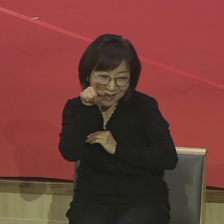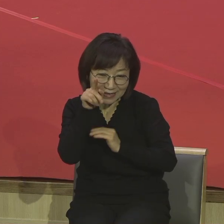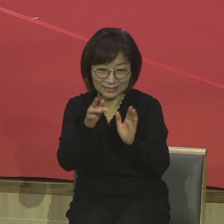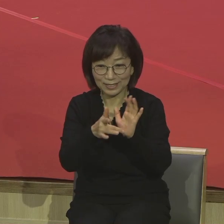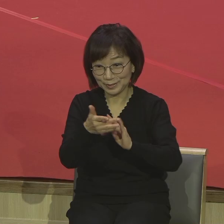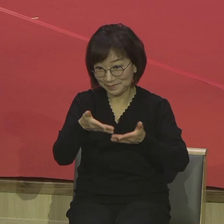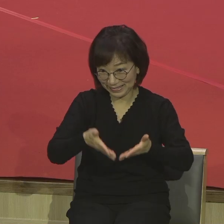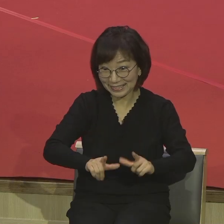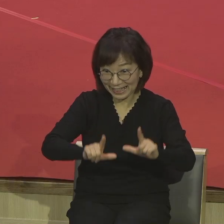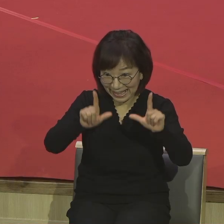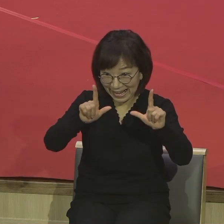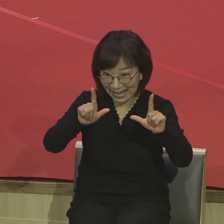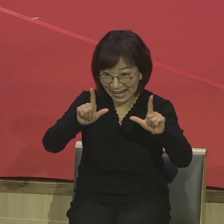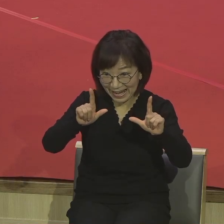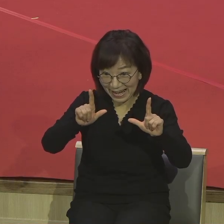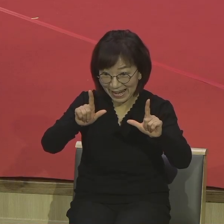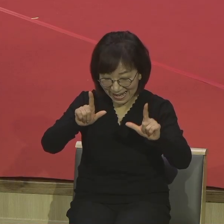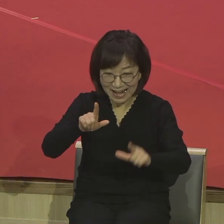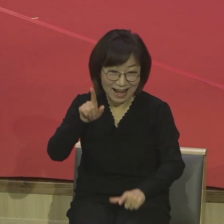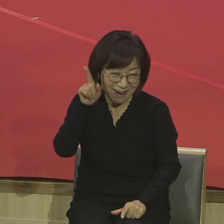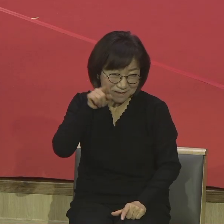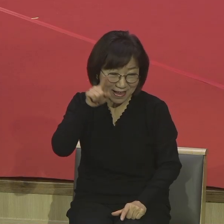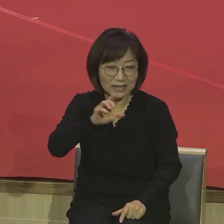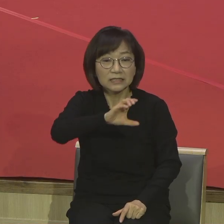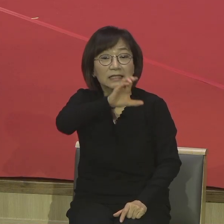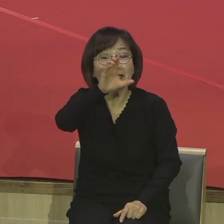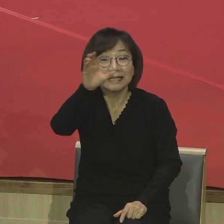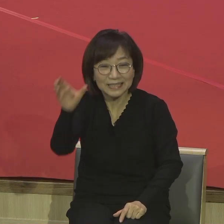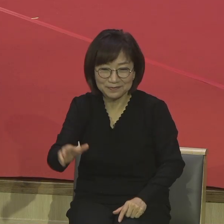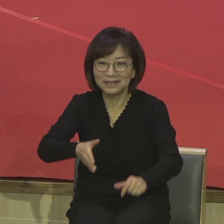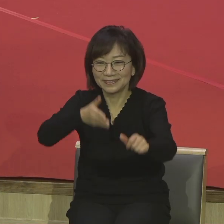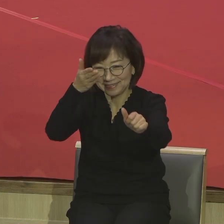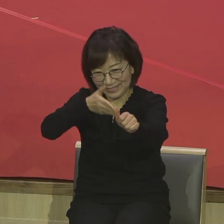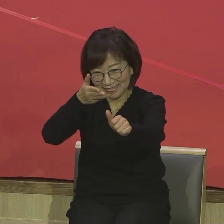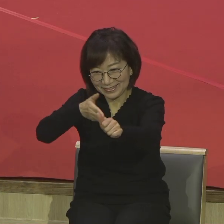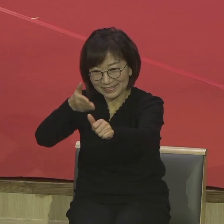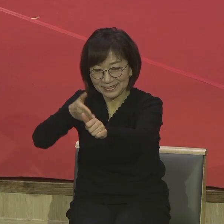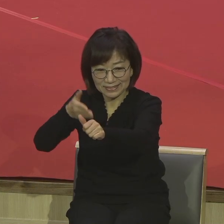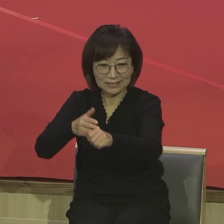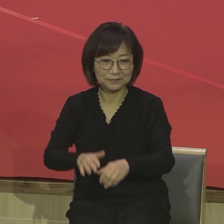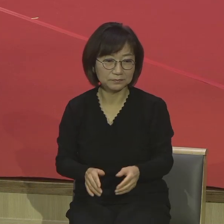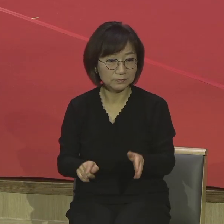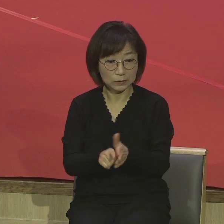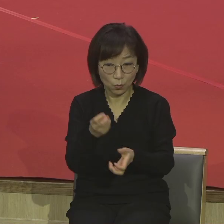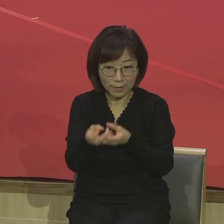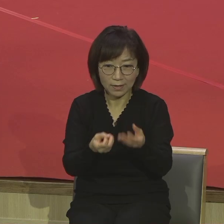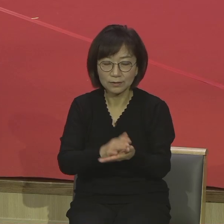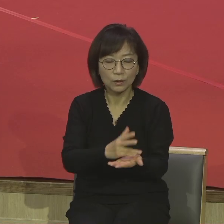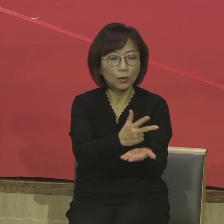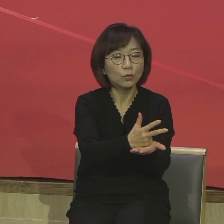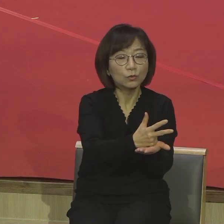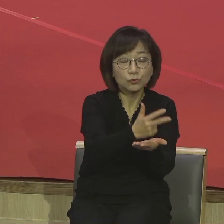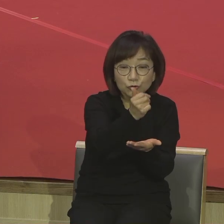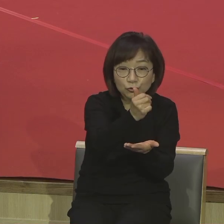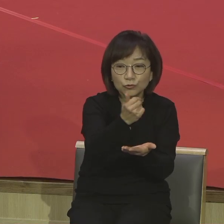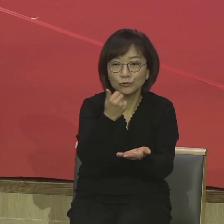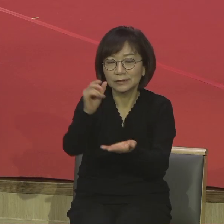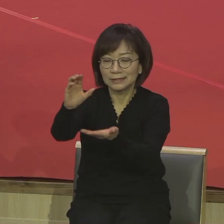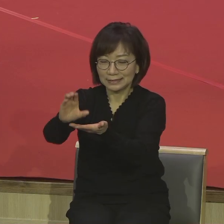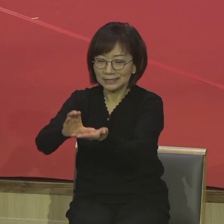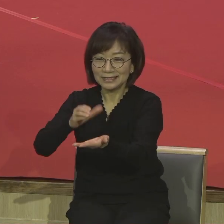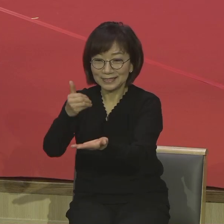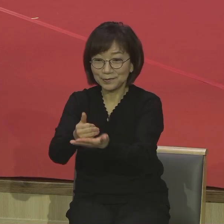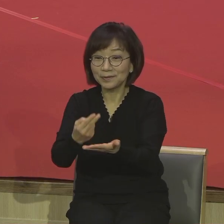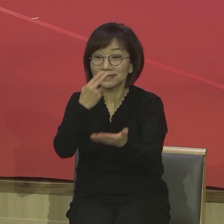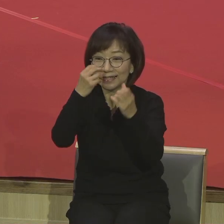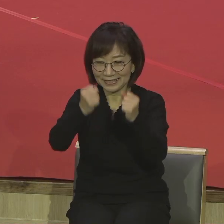크리스마스, 항상 크리스마스 되기를 바랍니다. 신앙 고백합니다. 주는